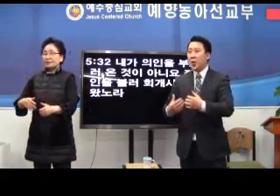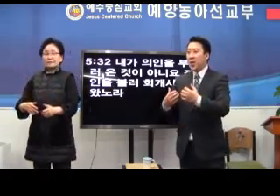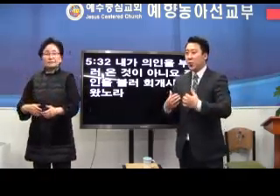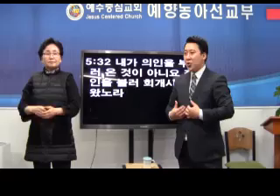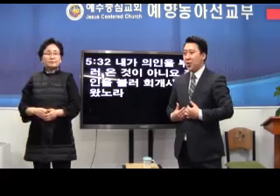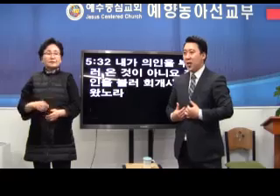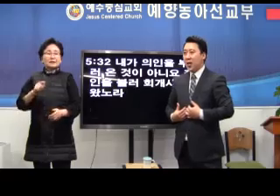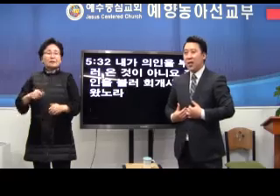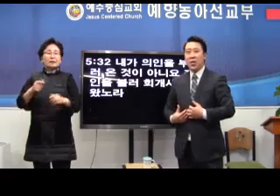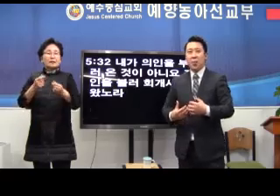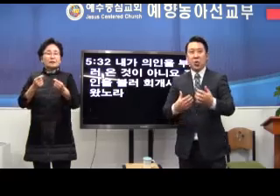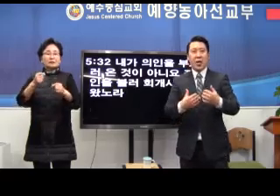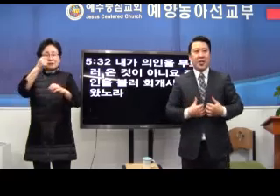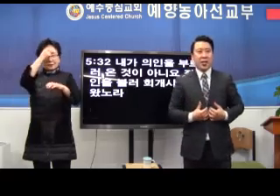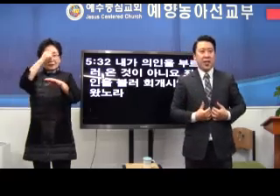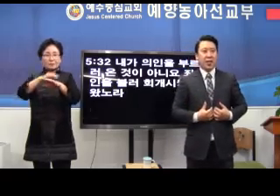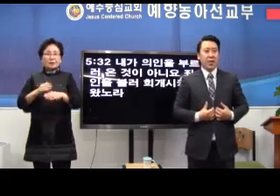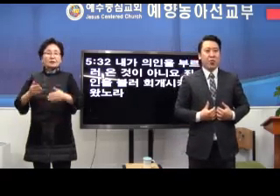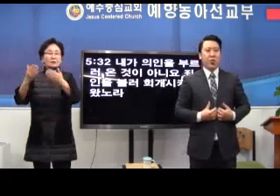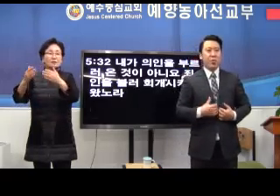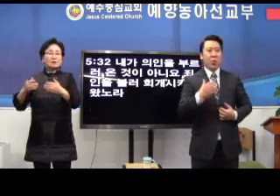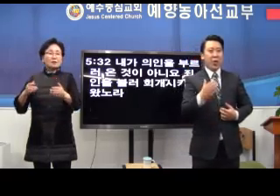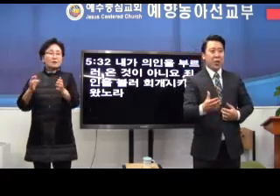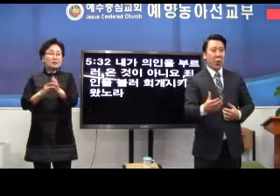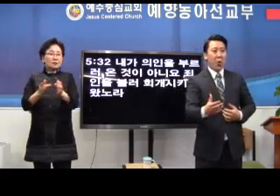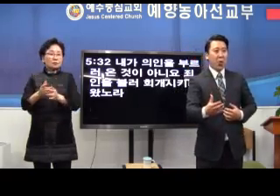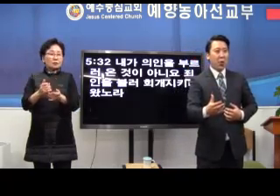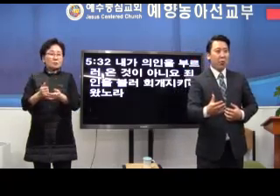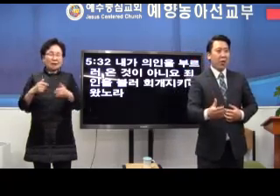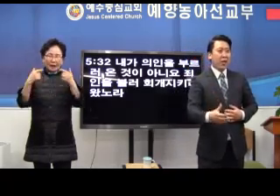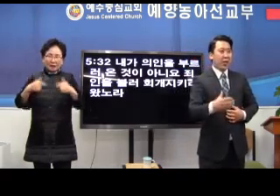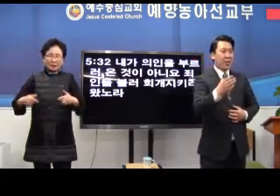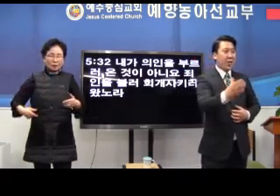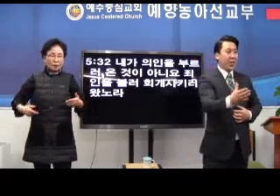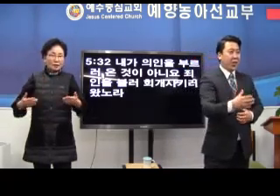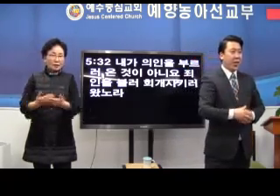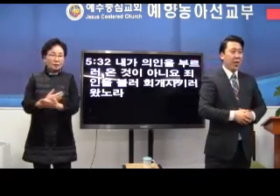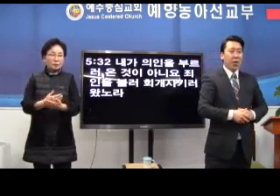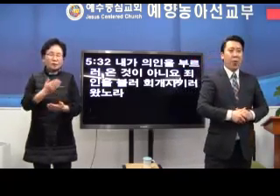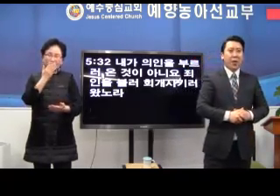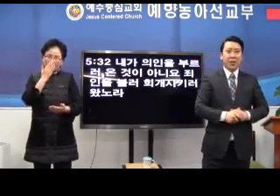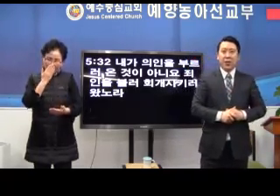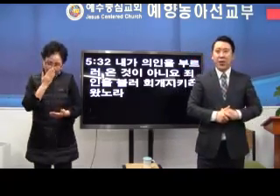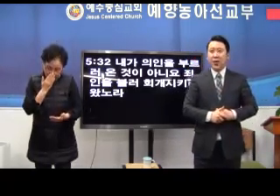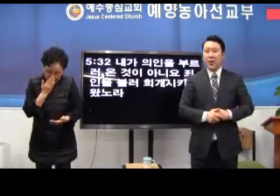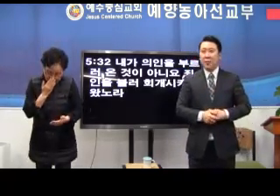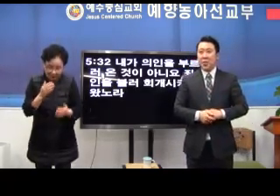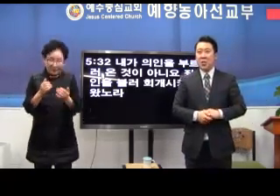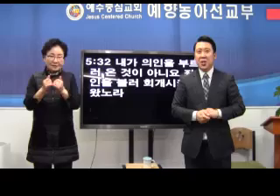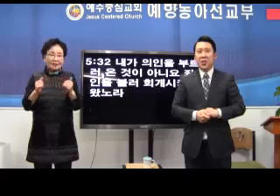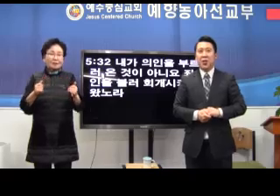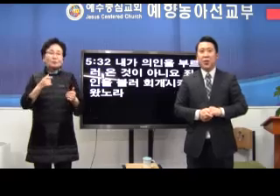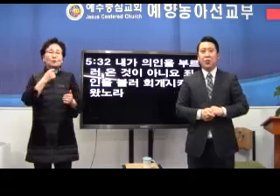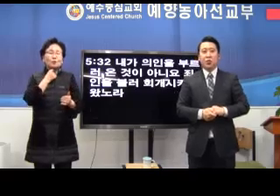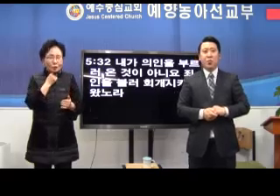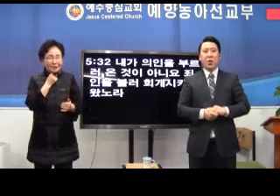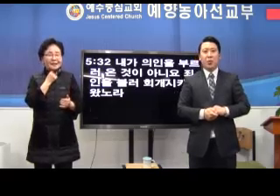회개할 수 있는 자, 겸손한 자를 주님이 원하시고 우리가 그러한 자가 되길 원하시는 걸 믿으시기를 주님의